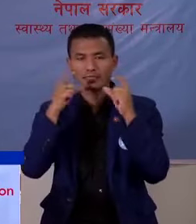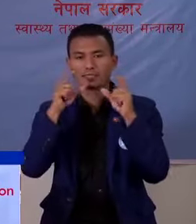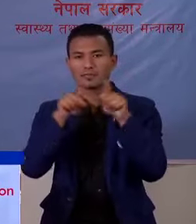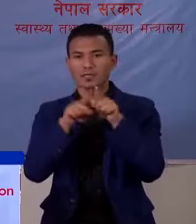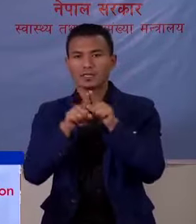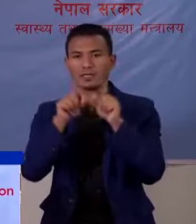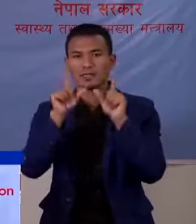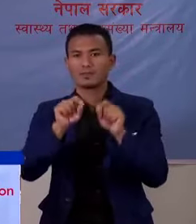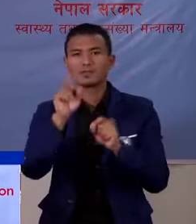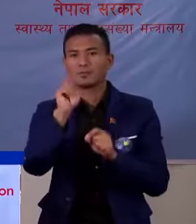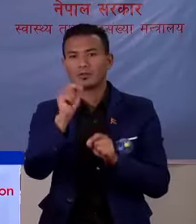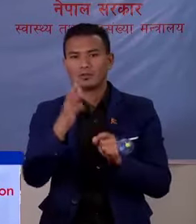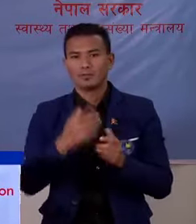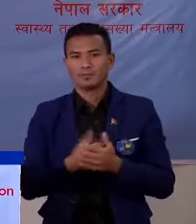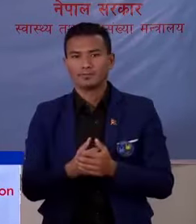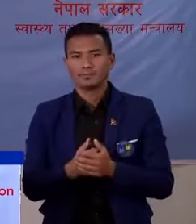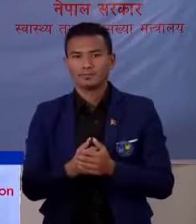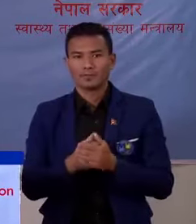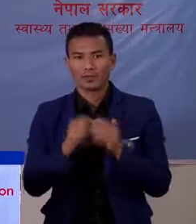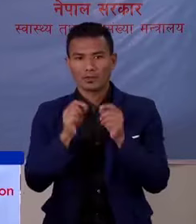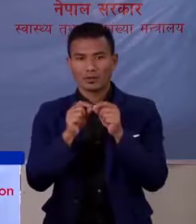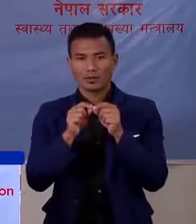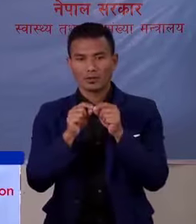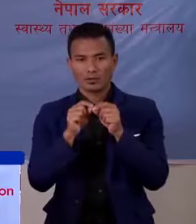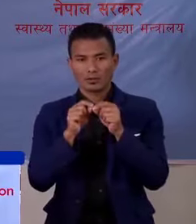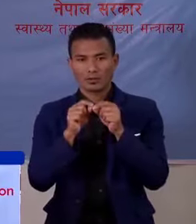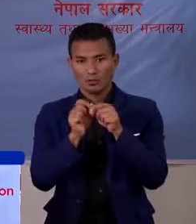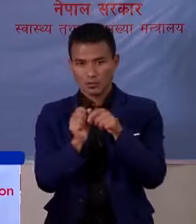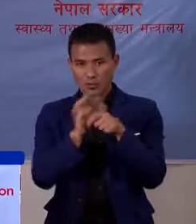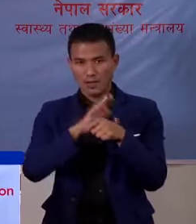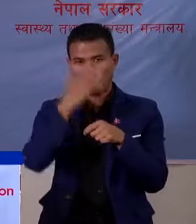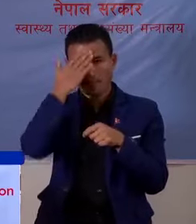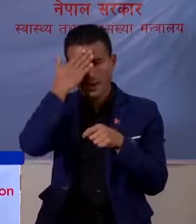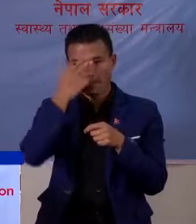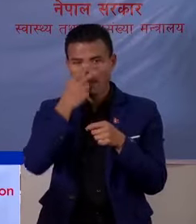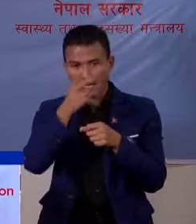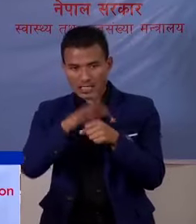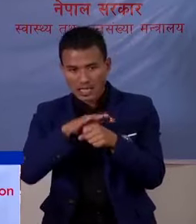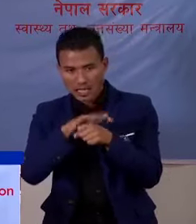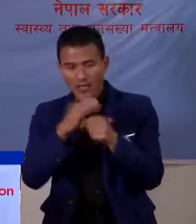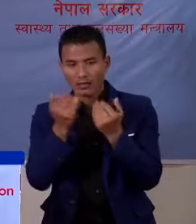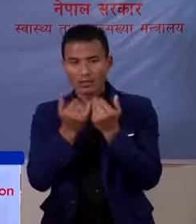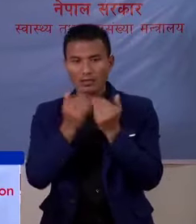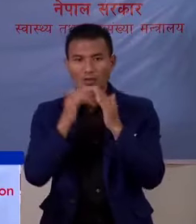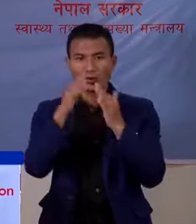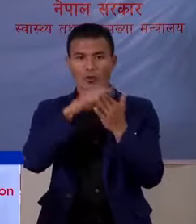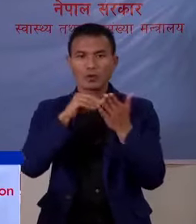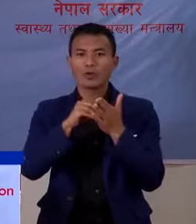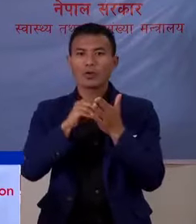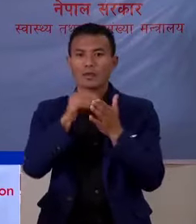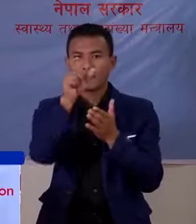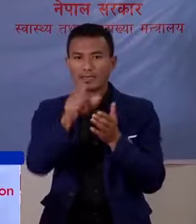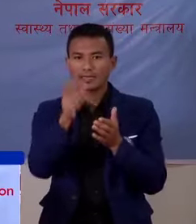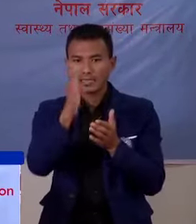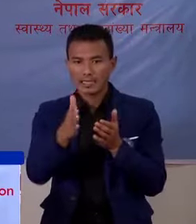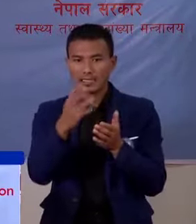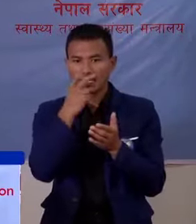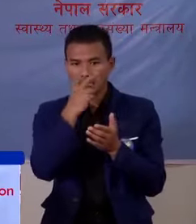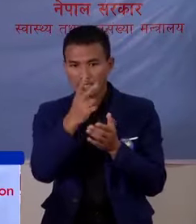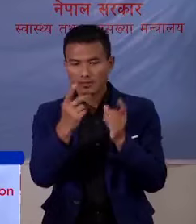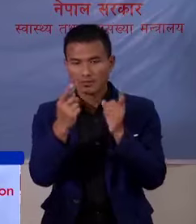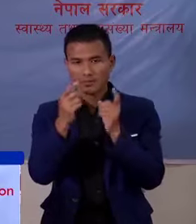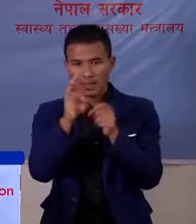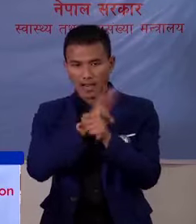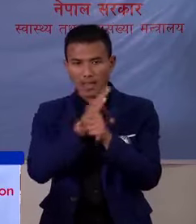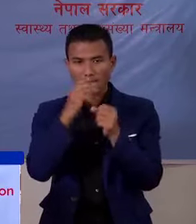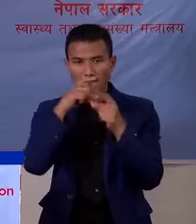आवश्यकता पर्दैन। कोरोनाको बिरामीको हेरचाह गर्ने परिवारका सदस्यहरूले भने हेरचाह गर्ने बखत मास्क